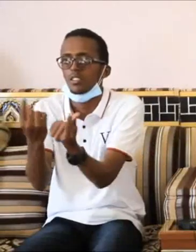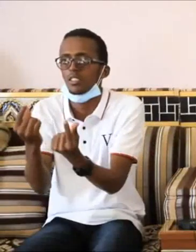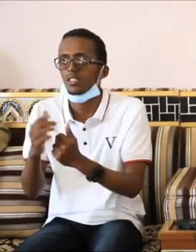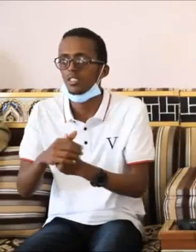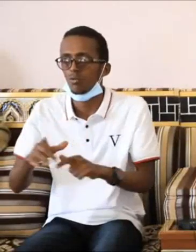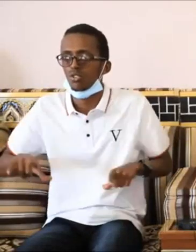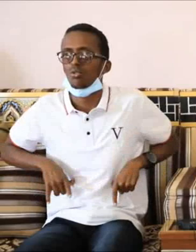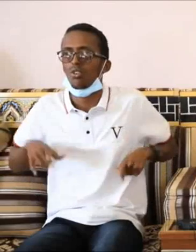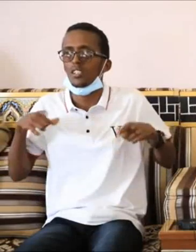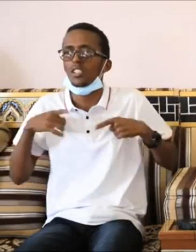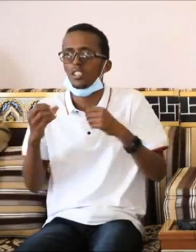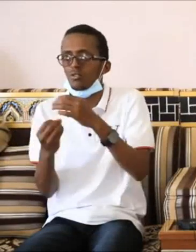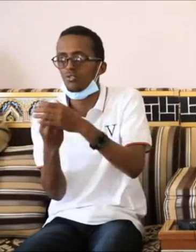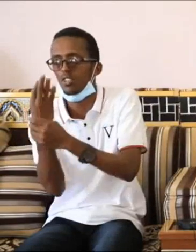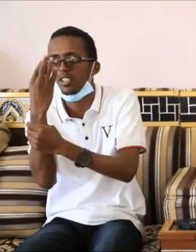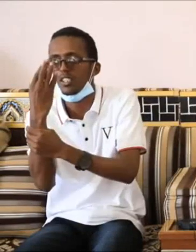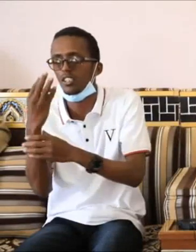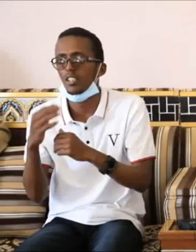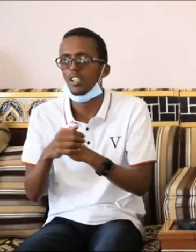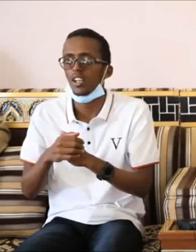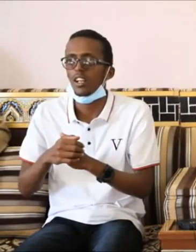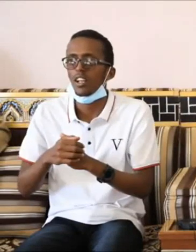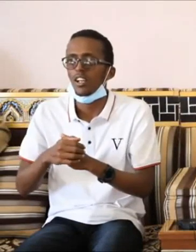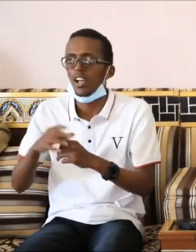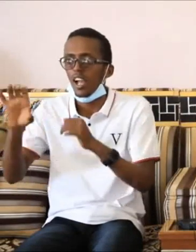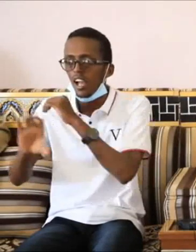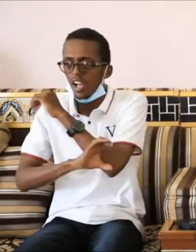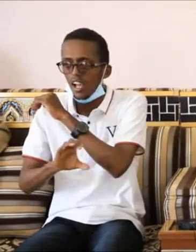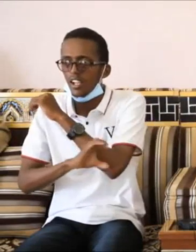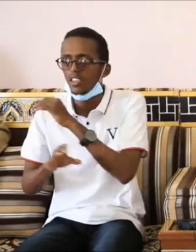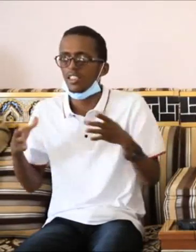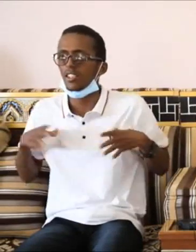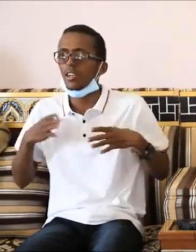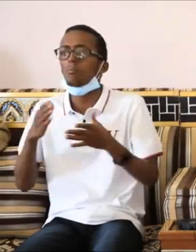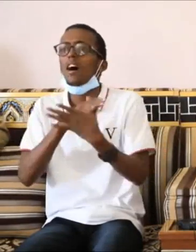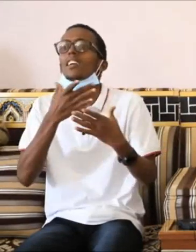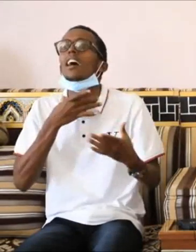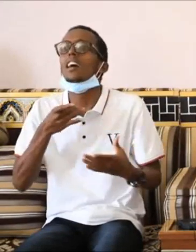noolayseen ina khasabta qaranku inuu aad u eego dadka baahaya gaarka qaba